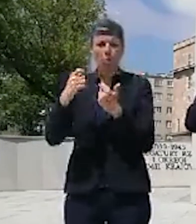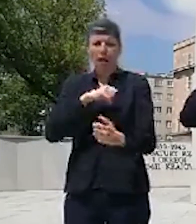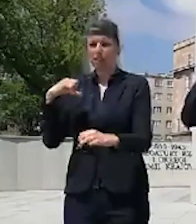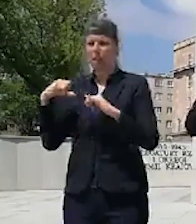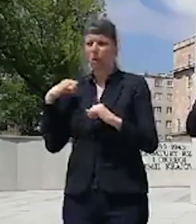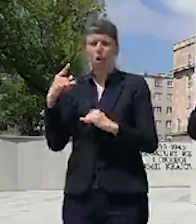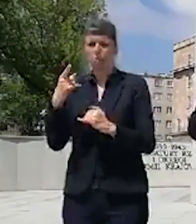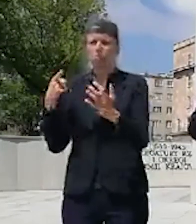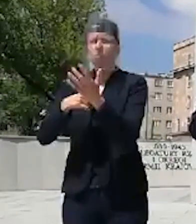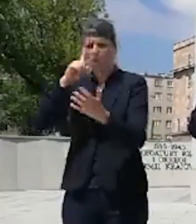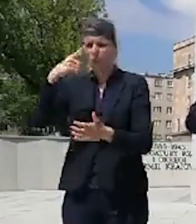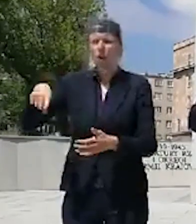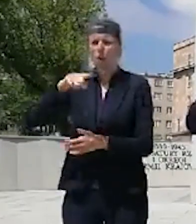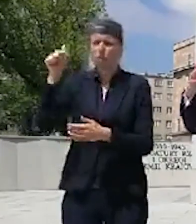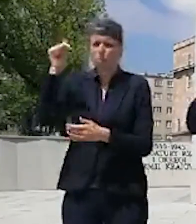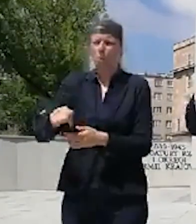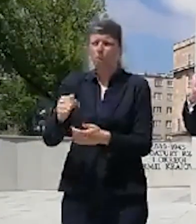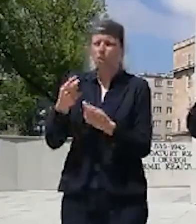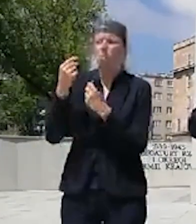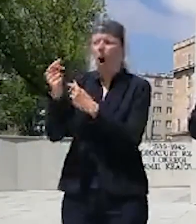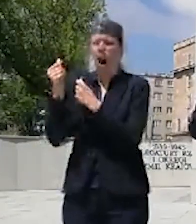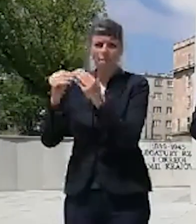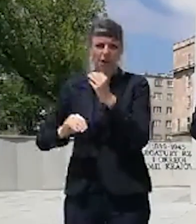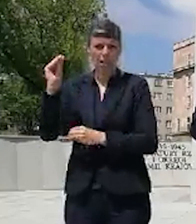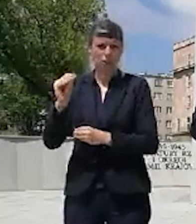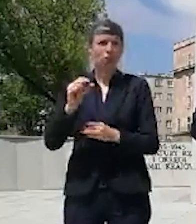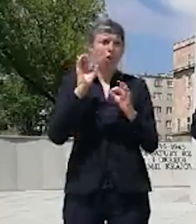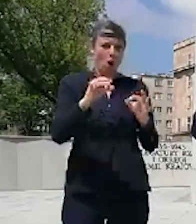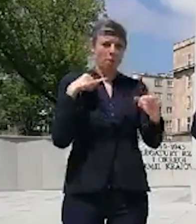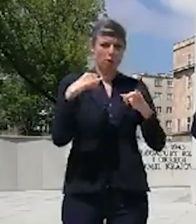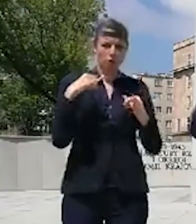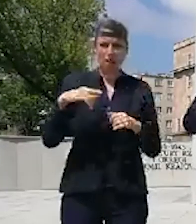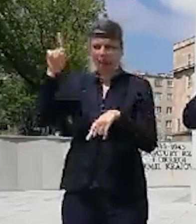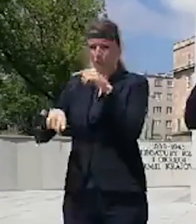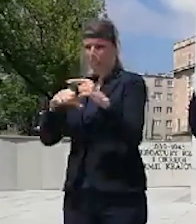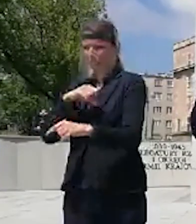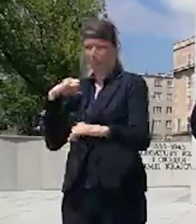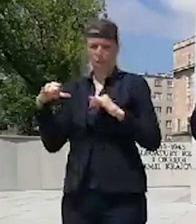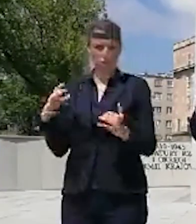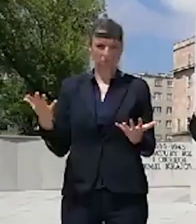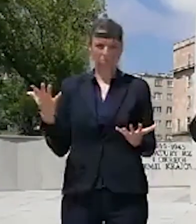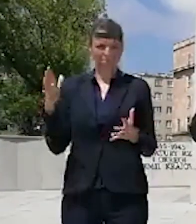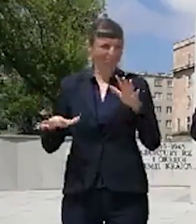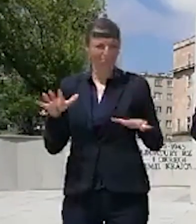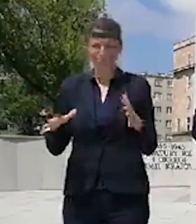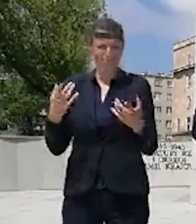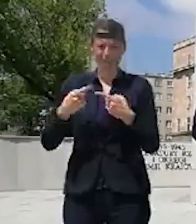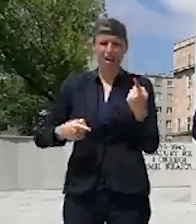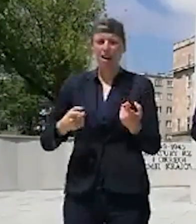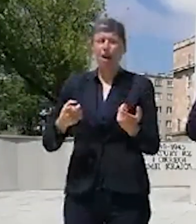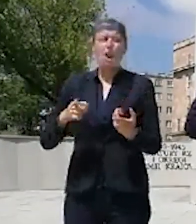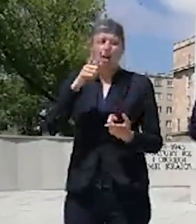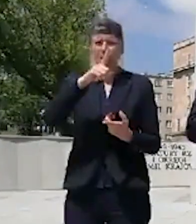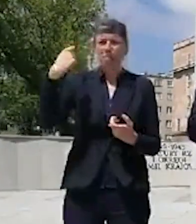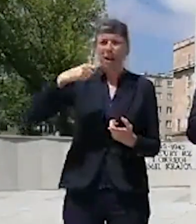dobry rząd, złe samorządy, to jest ta polaryzacja, którą dzisiaj w Polsce powinniśmy mieć. Nie ma zielonego pojęcia o tym, co samorządy w Polsce